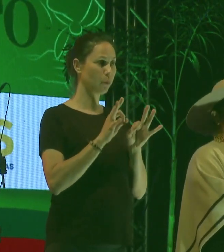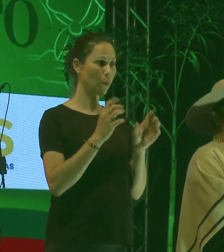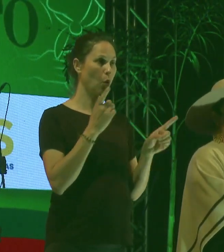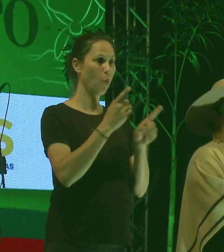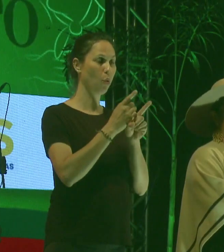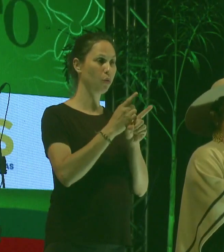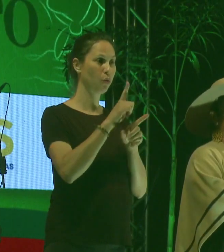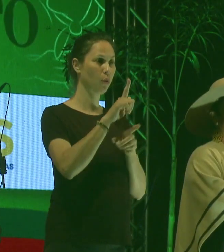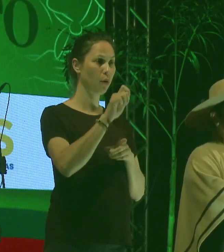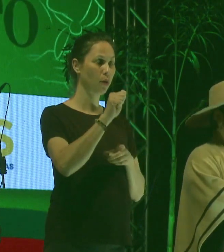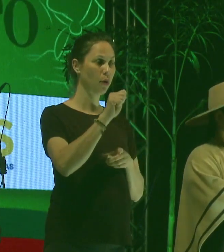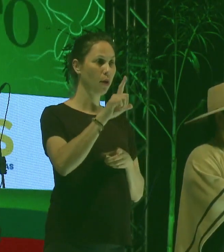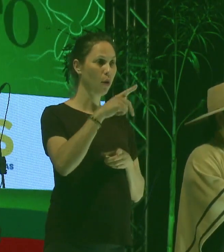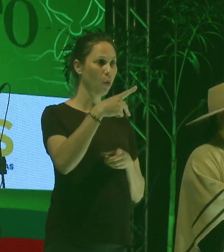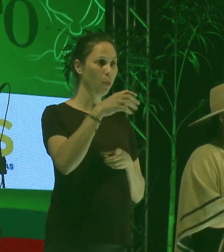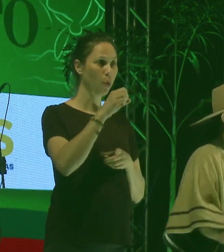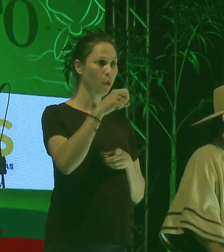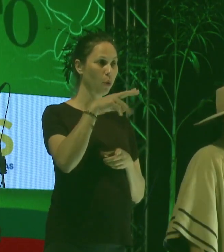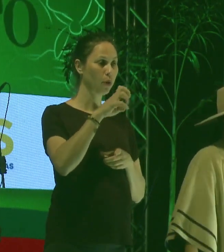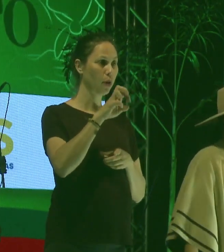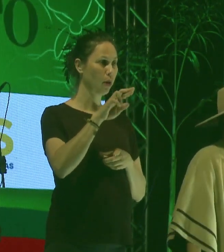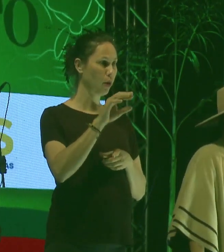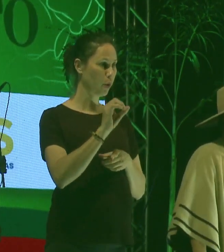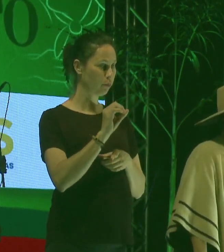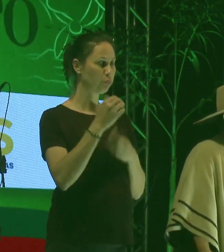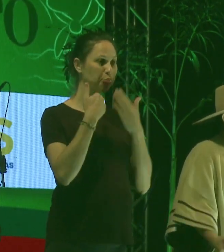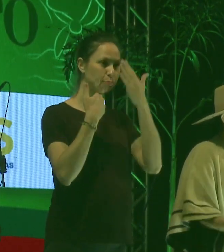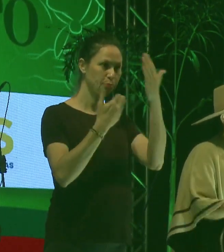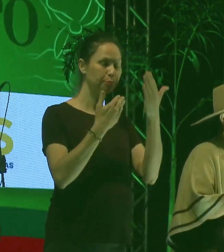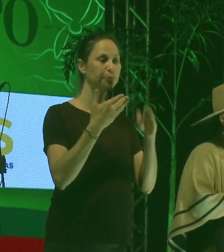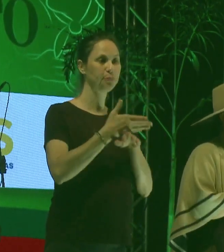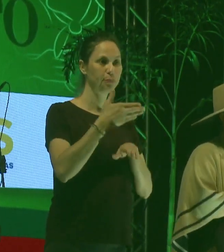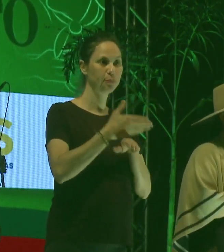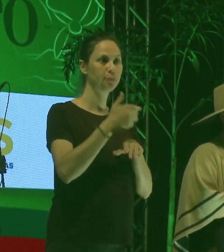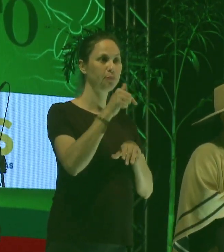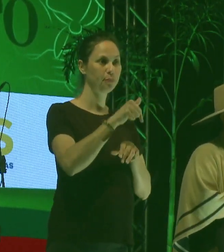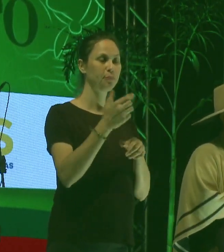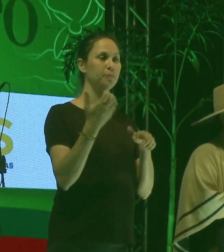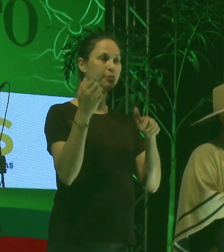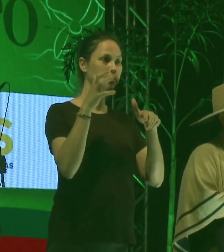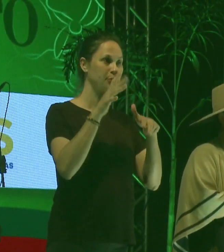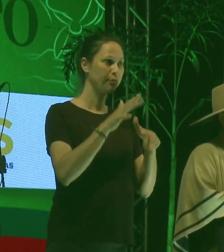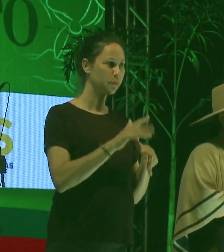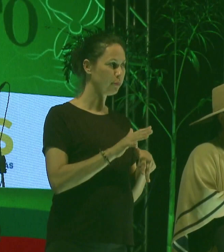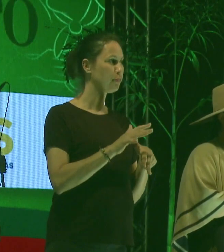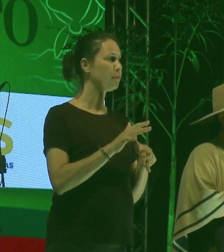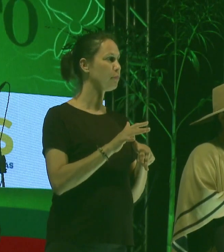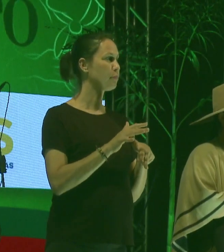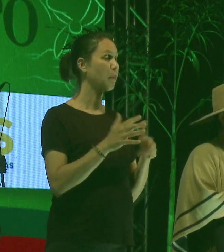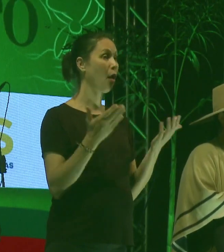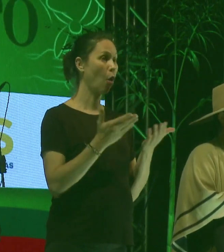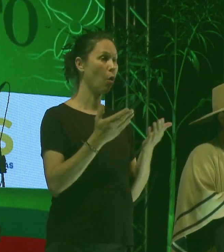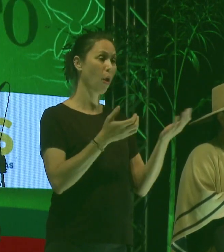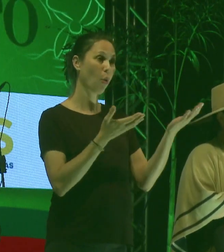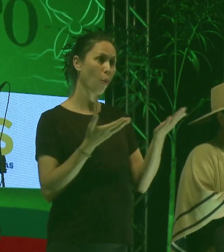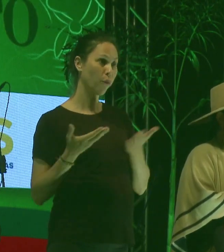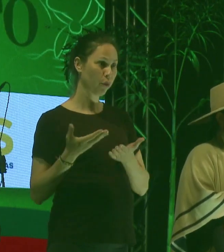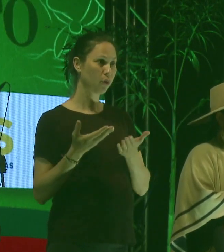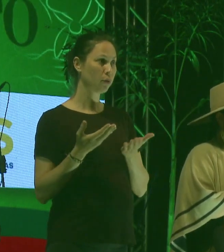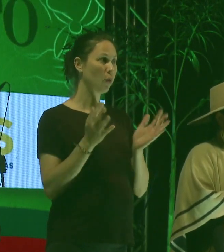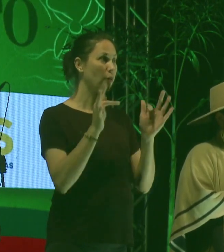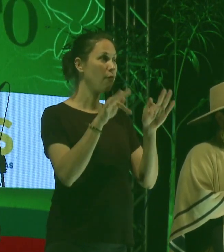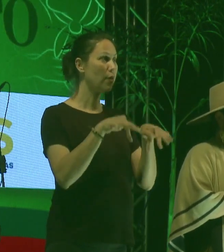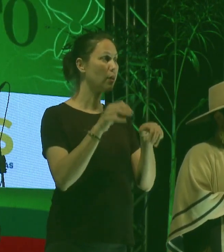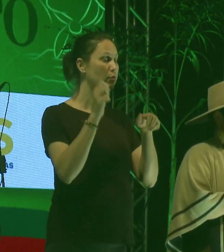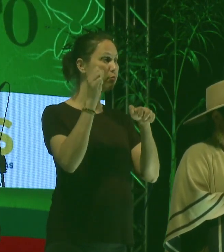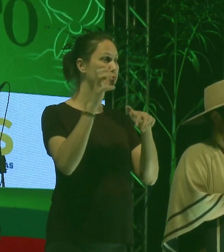no festival aqui no Canto de Luz. Nós queremos também convidar a todos que ao encerrar aqui na Soge, o nosso Canto de Luz,